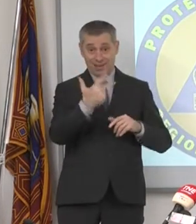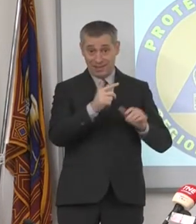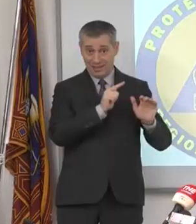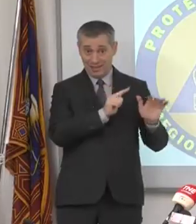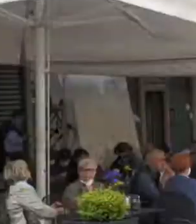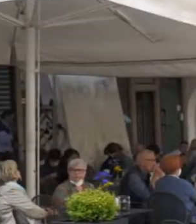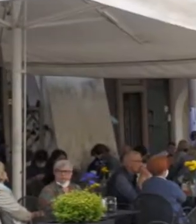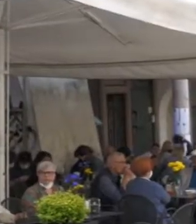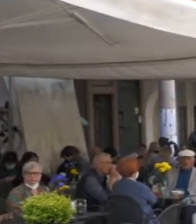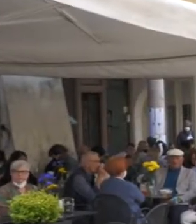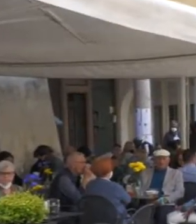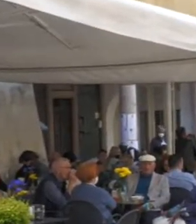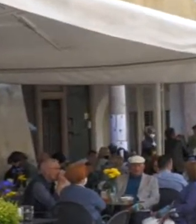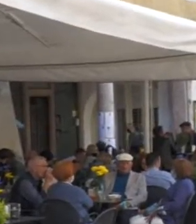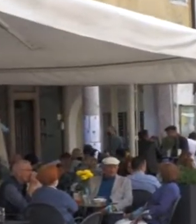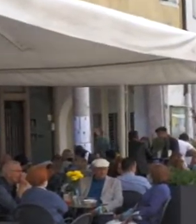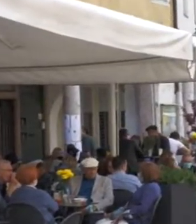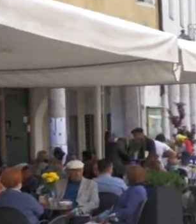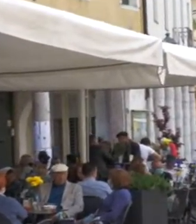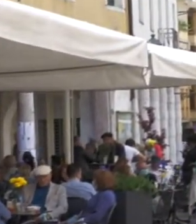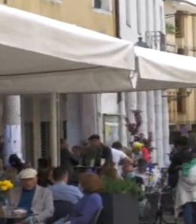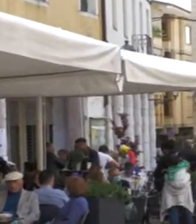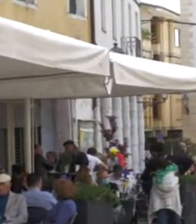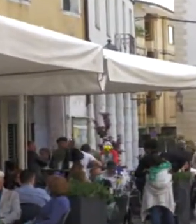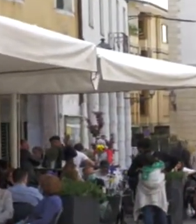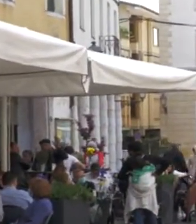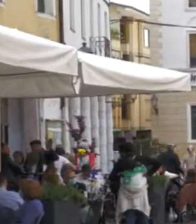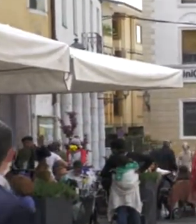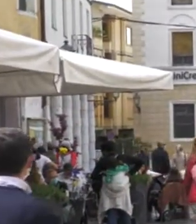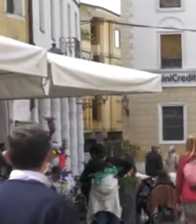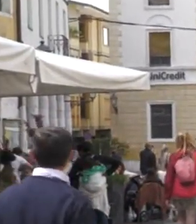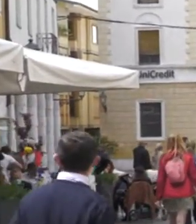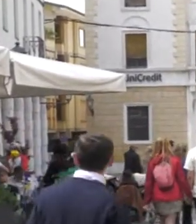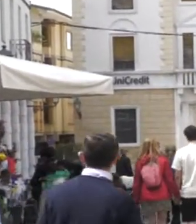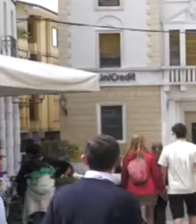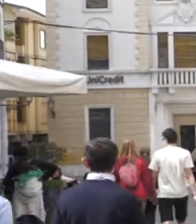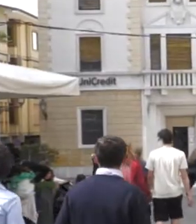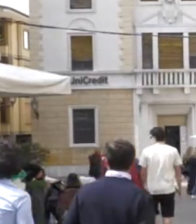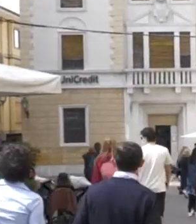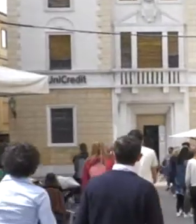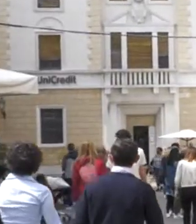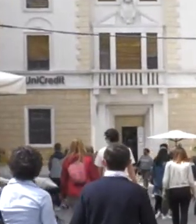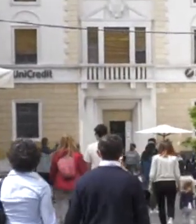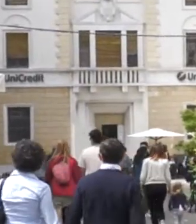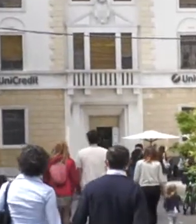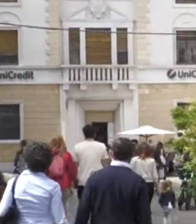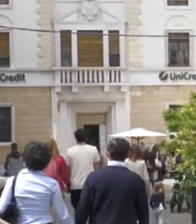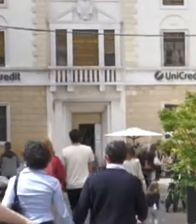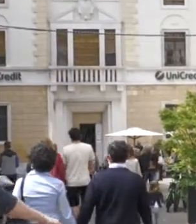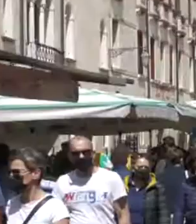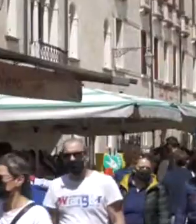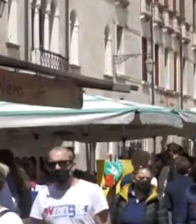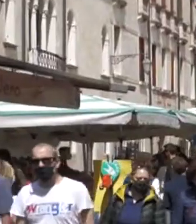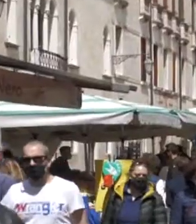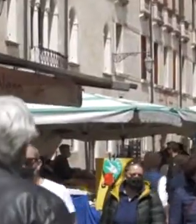area bianca. Se la situazione non cambierà e tutte le tendenze fanno presupporre che per il Veneto non siano in arrivo dati negativi, dal 7